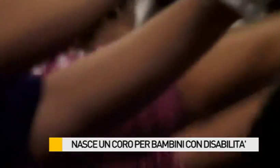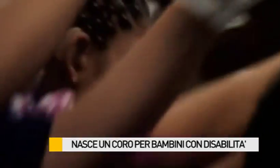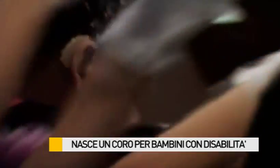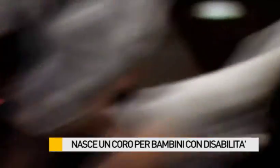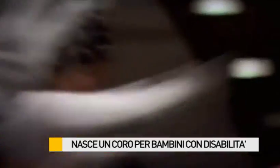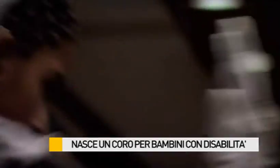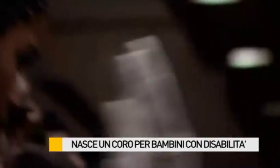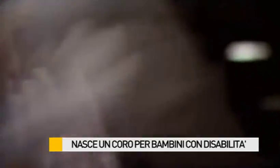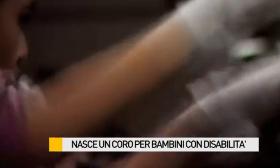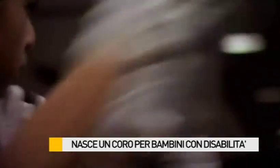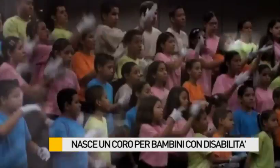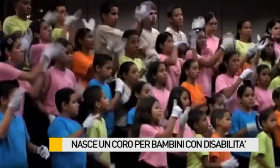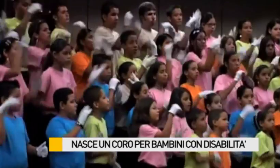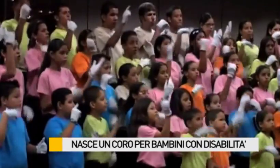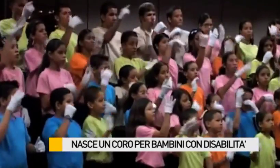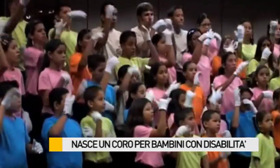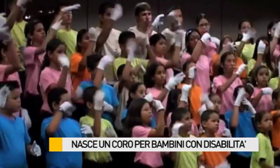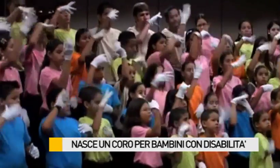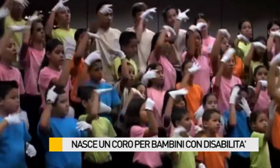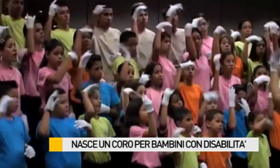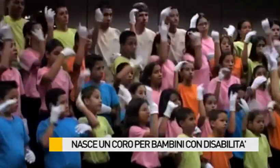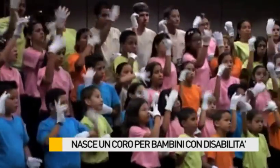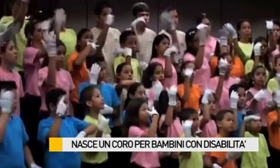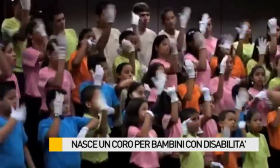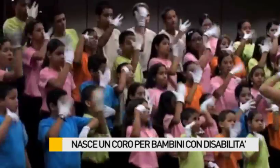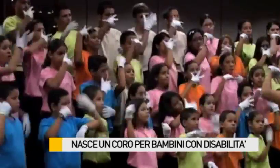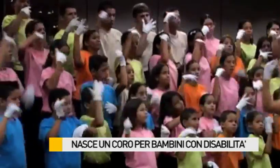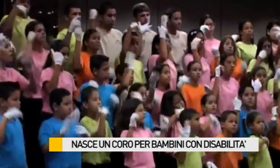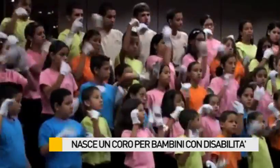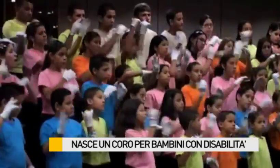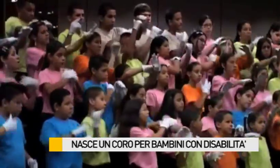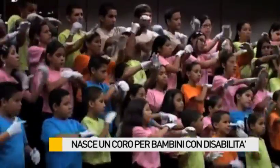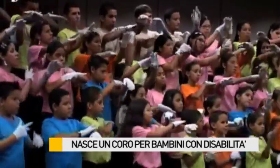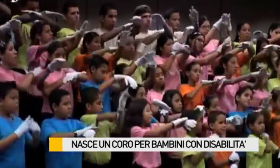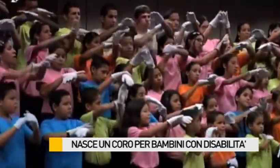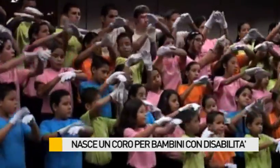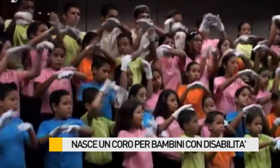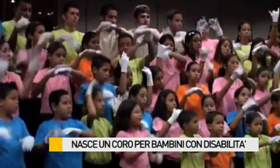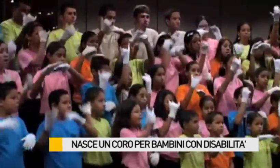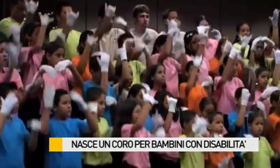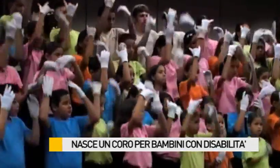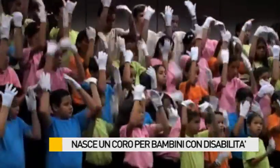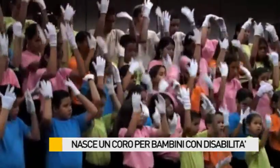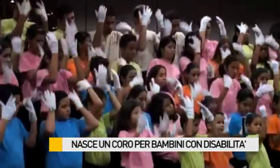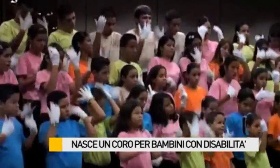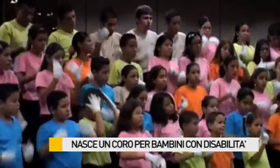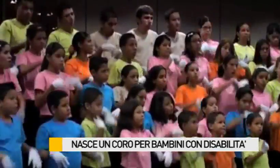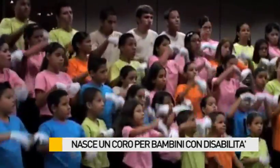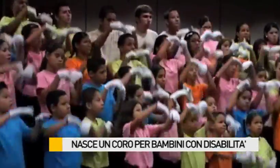integrazione e di inclusione sociale, a cui potrà prendere parte anche chi ha delle disabilità. Libera Musica è un'associazione culturale che